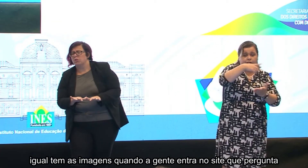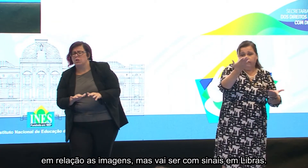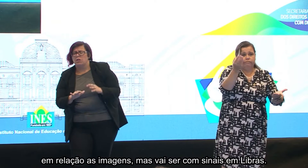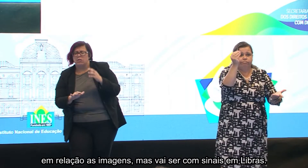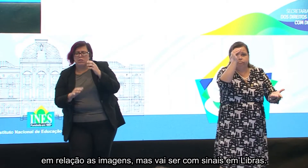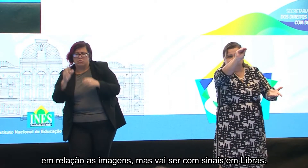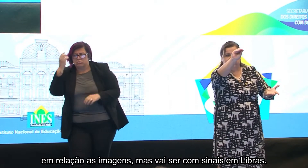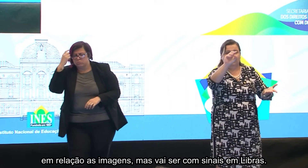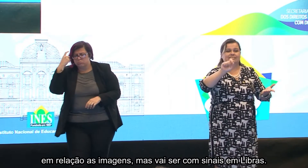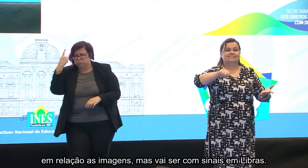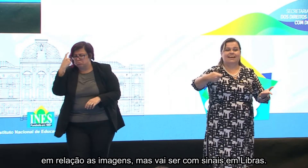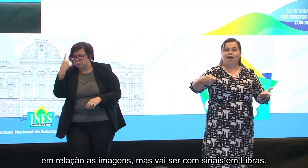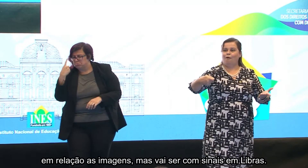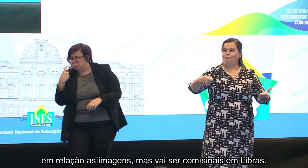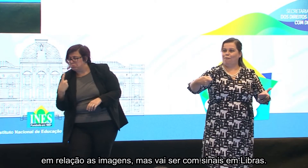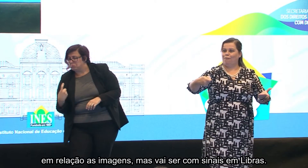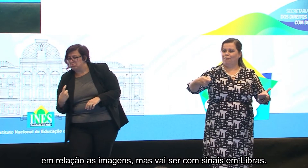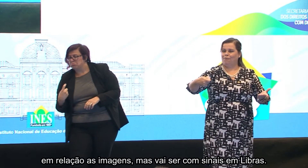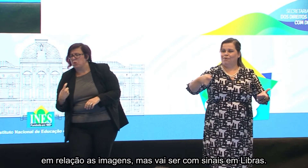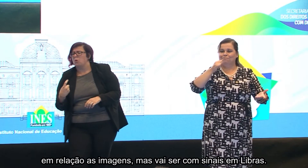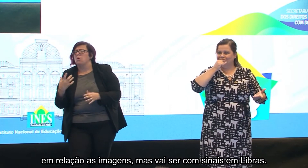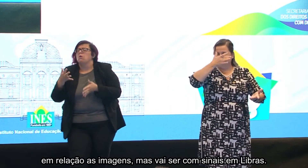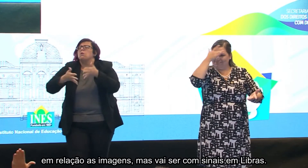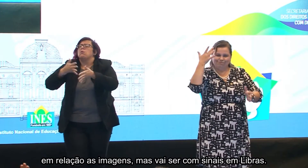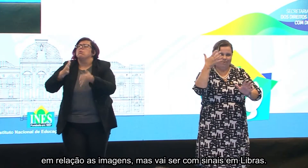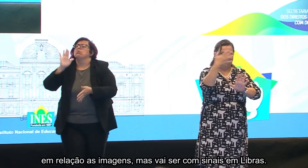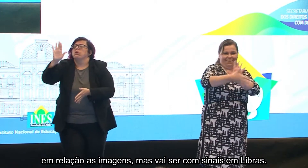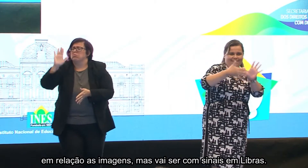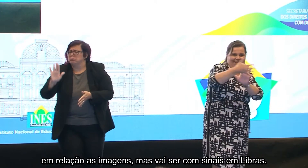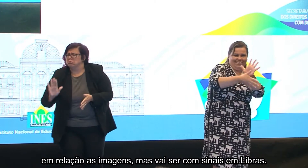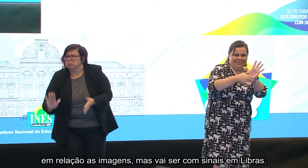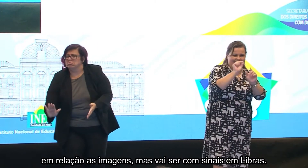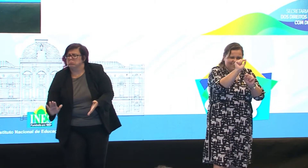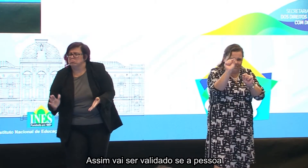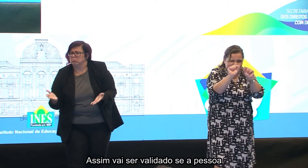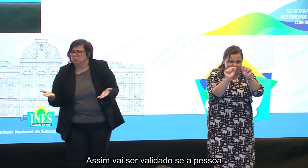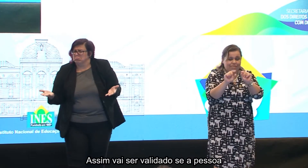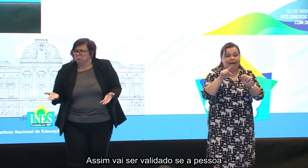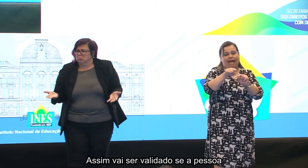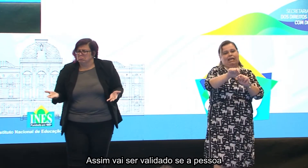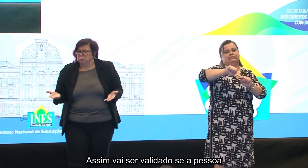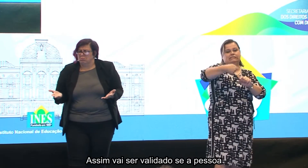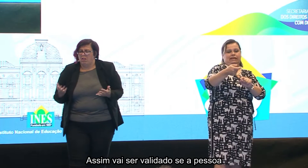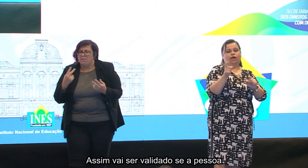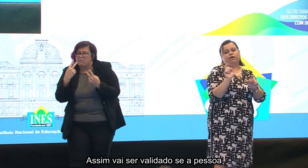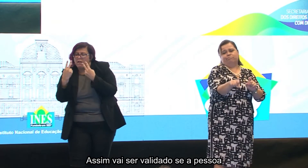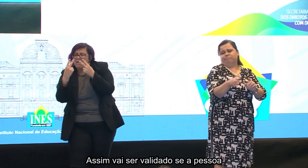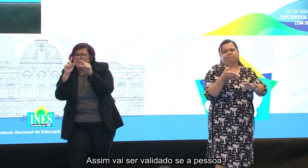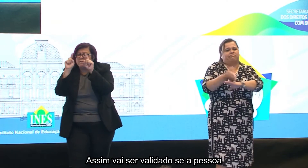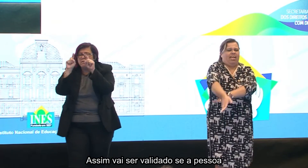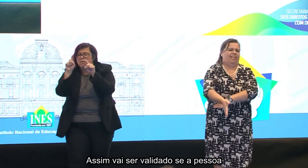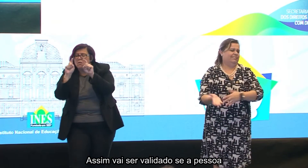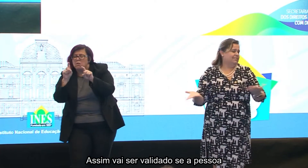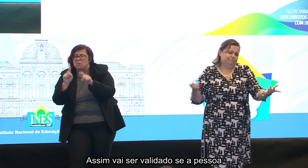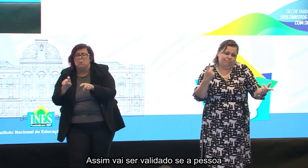perguntam em relação às imagens, só que vai ser com sinais em Libras. Então, o sinal, e assim vai ser validado